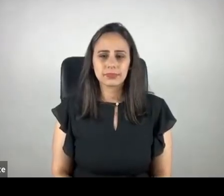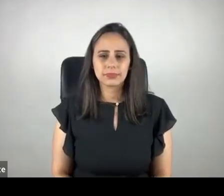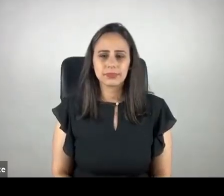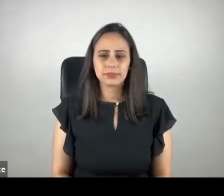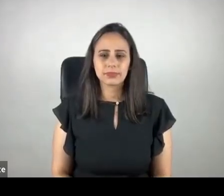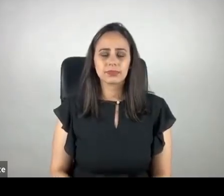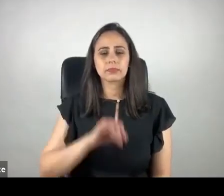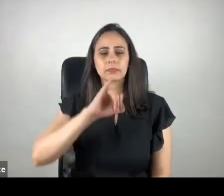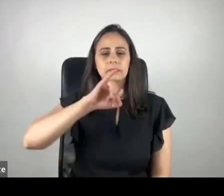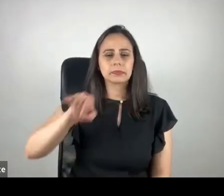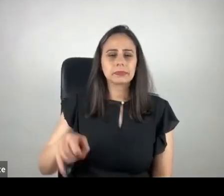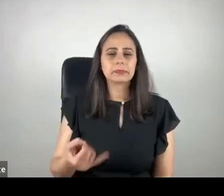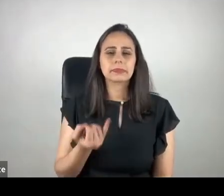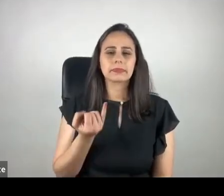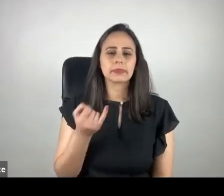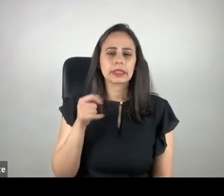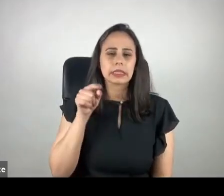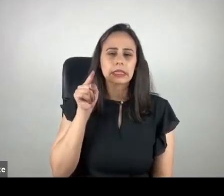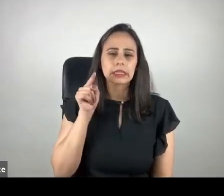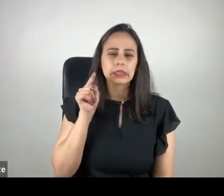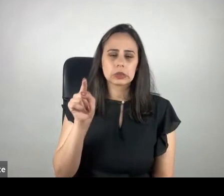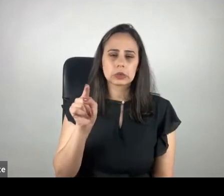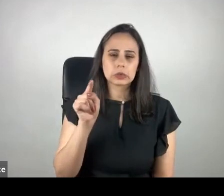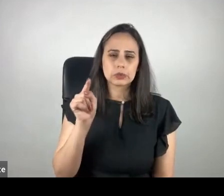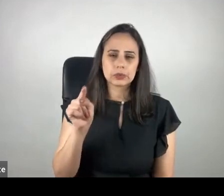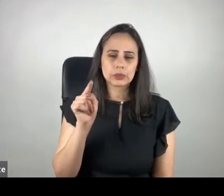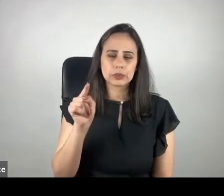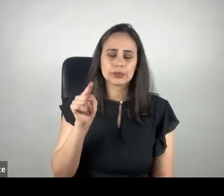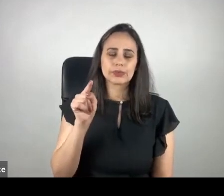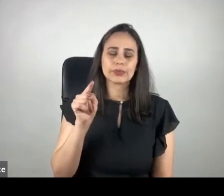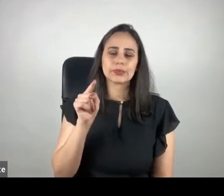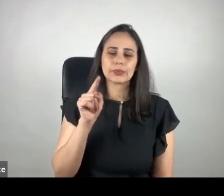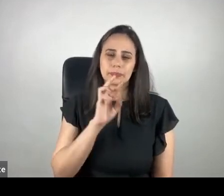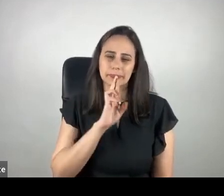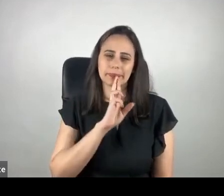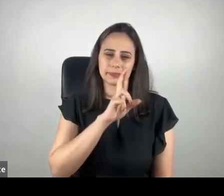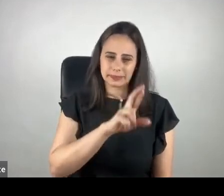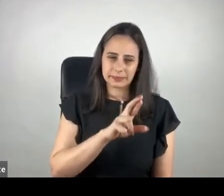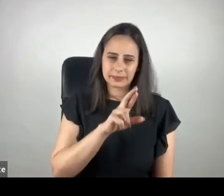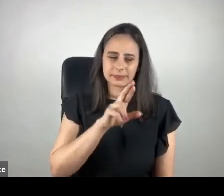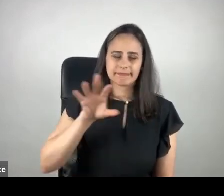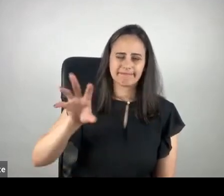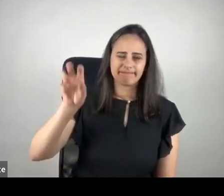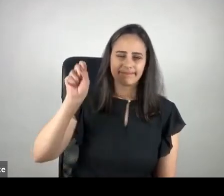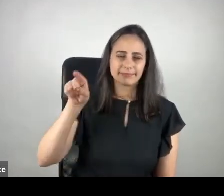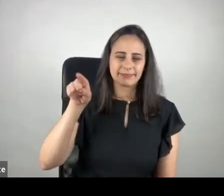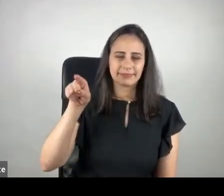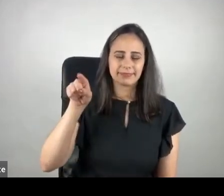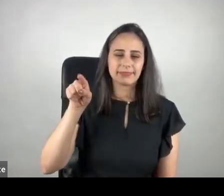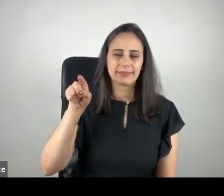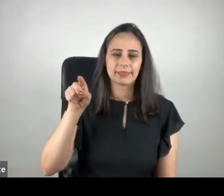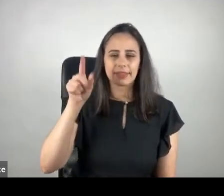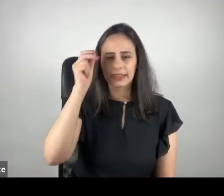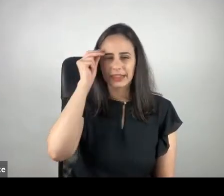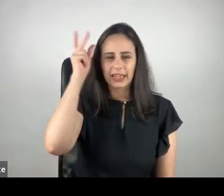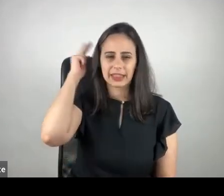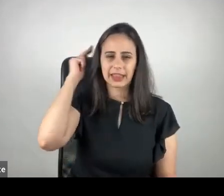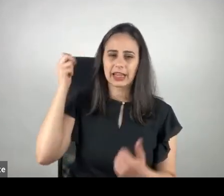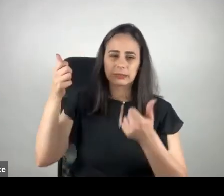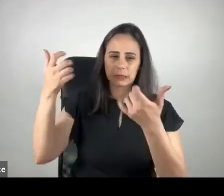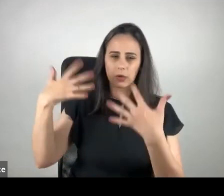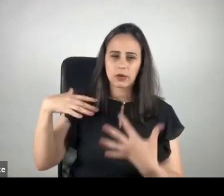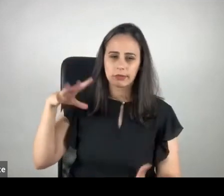um gancho super importante até para responder essa pergunta, pegando um gancho até que a Natália